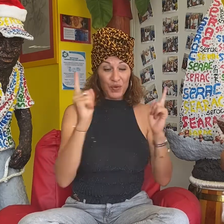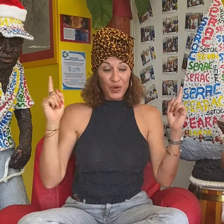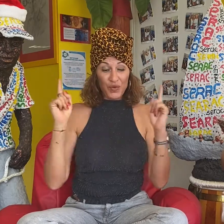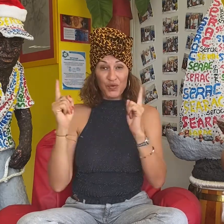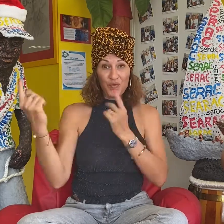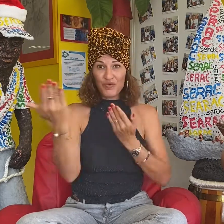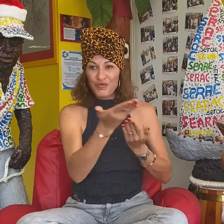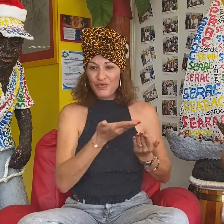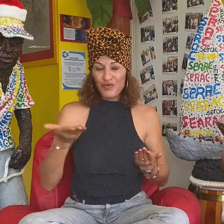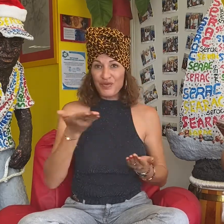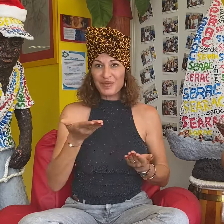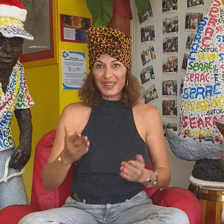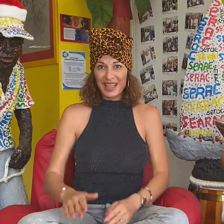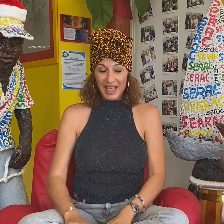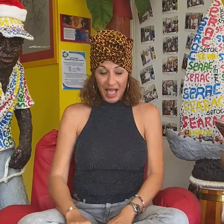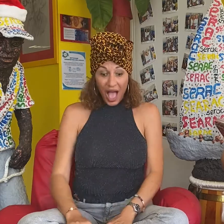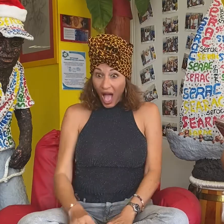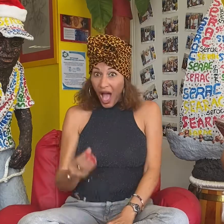Les enfants sont ravis